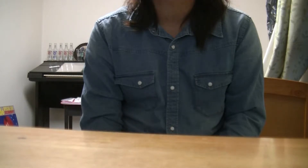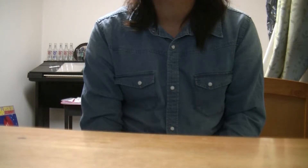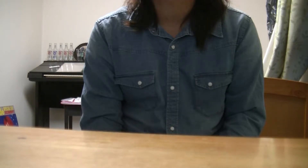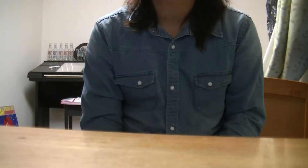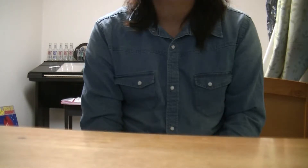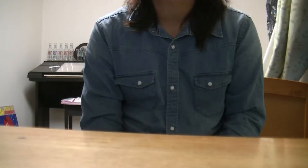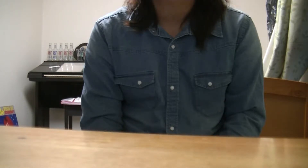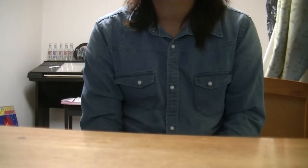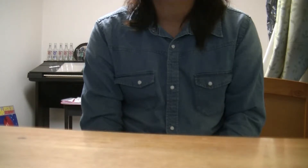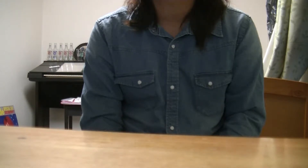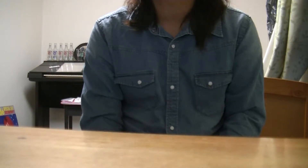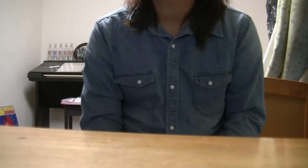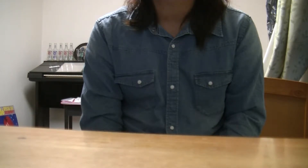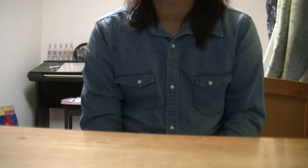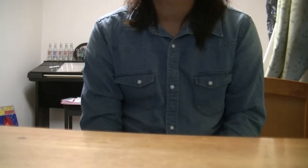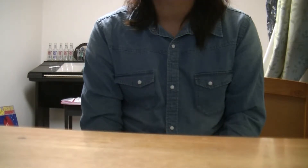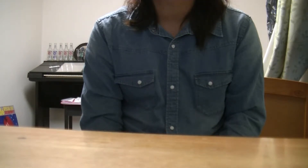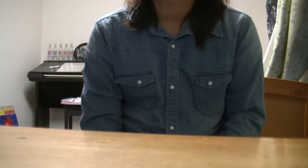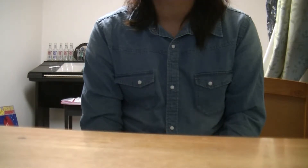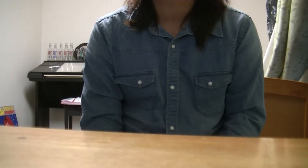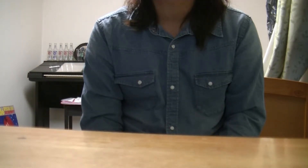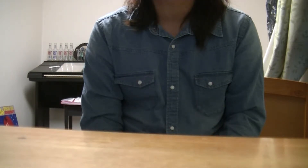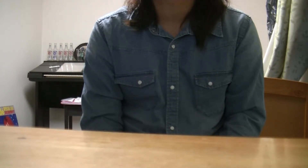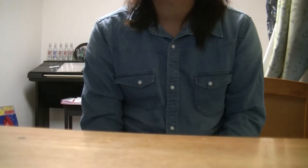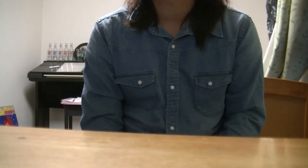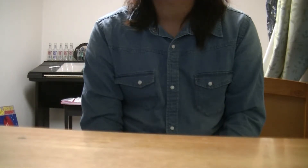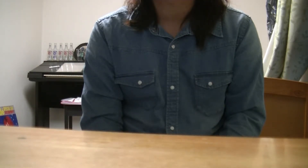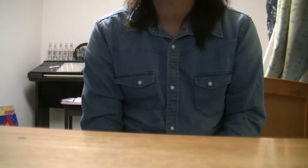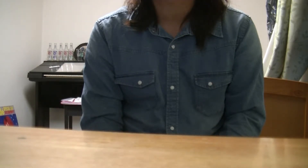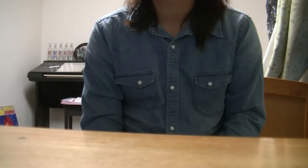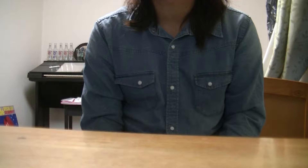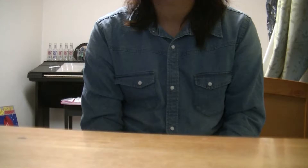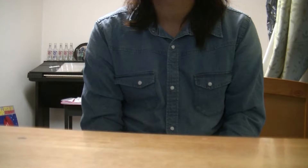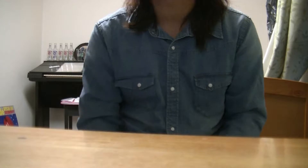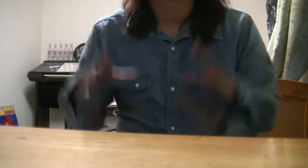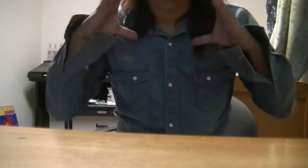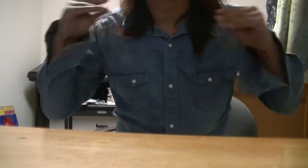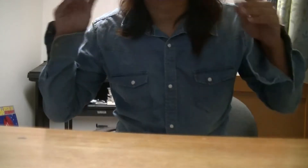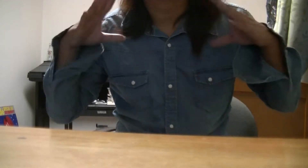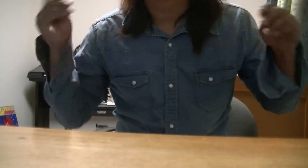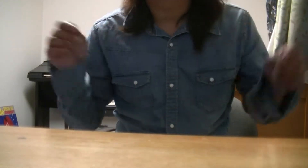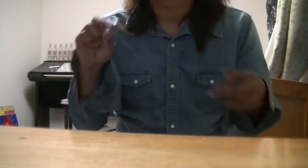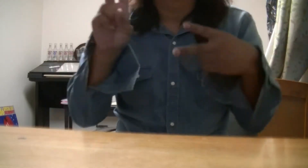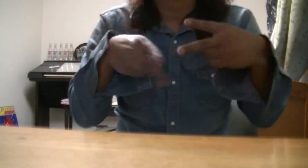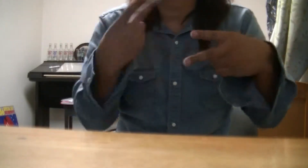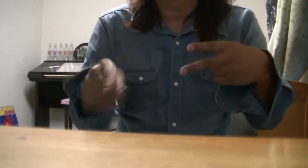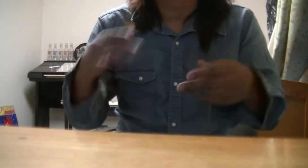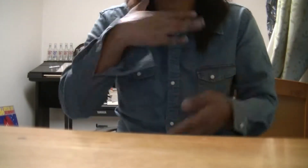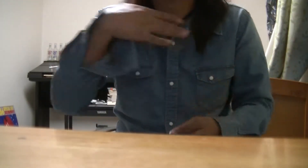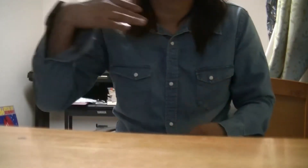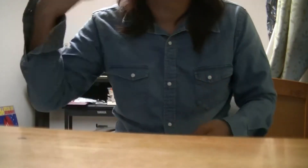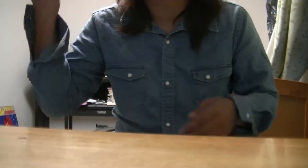君はこうだろ顔そうこの二人の素晴らしいチャレンジに拍手